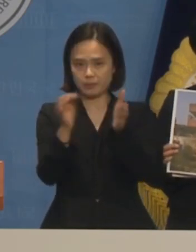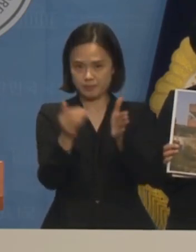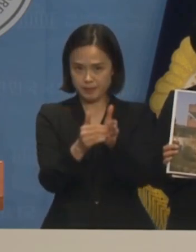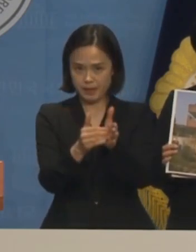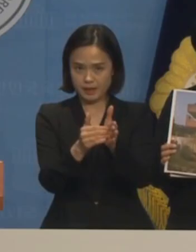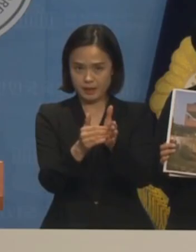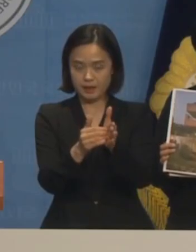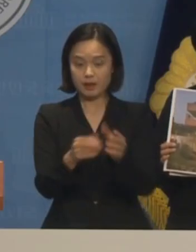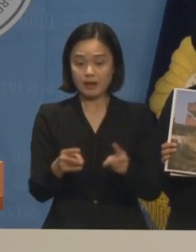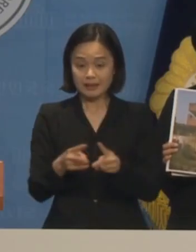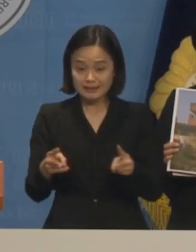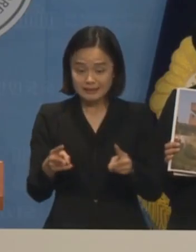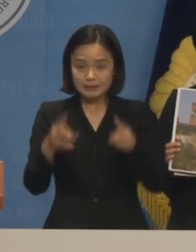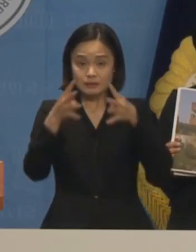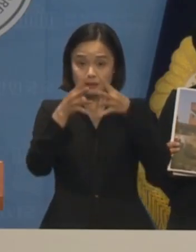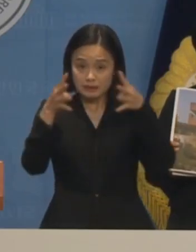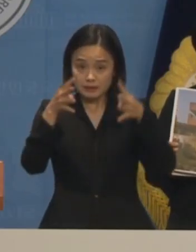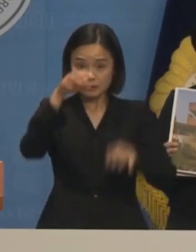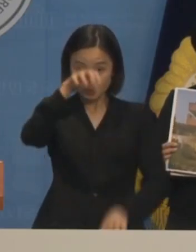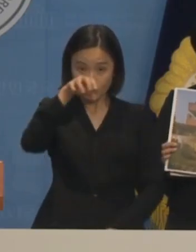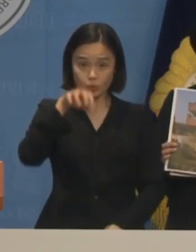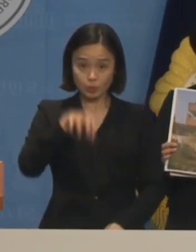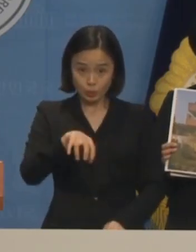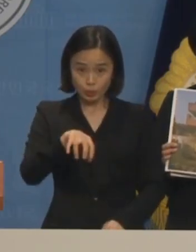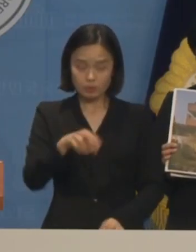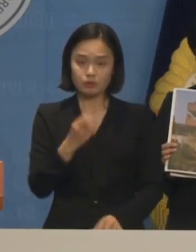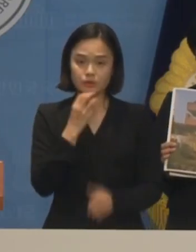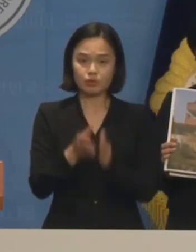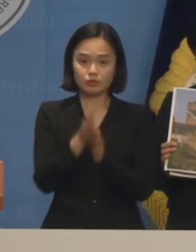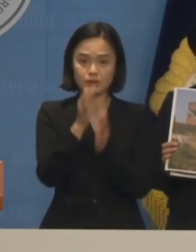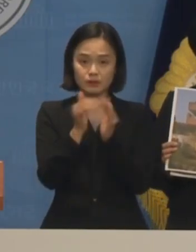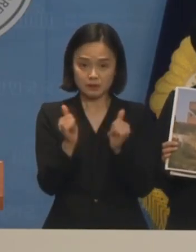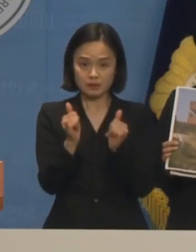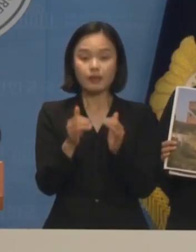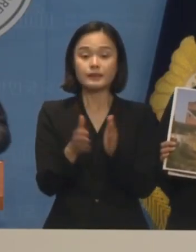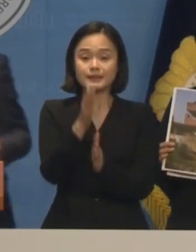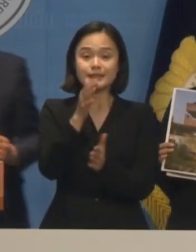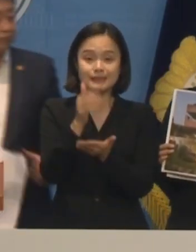사실상 시장 전용 공간으로 운영되고 있습니다.